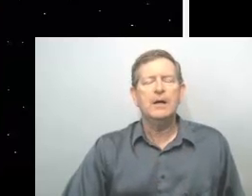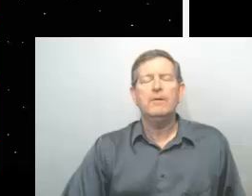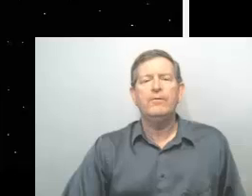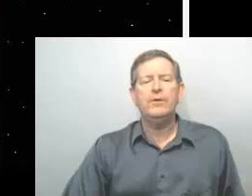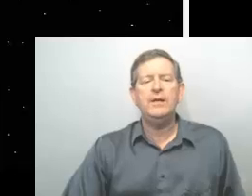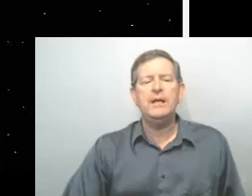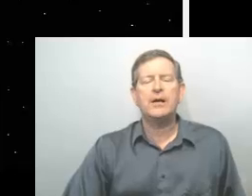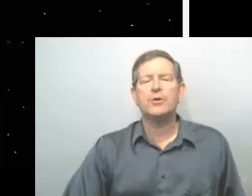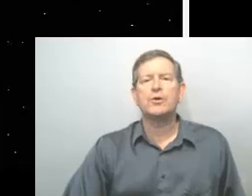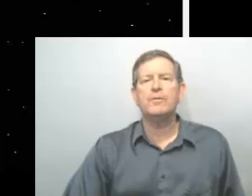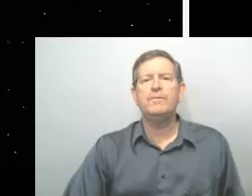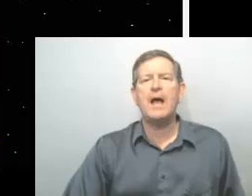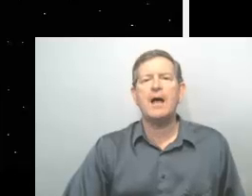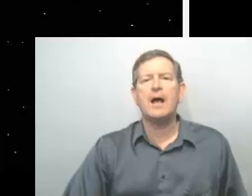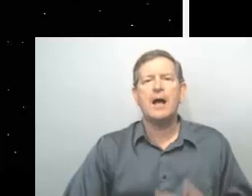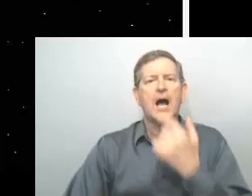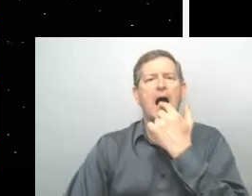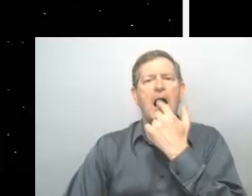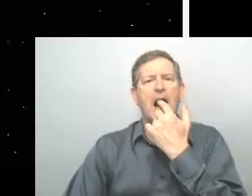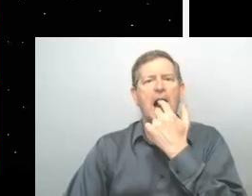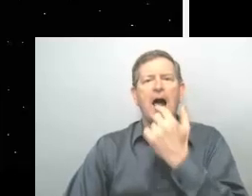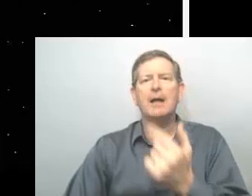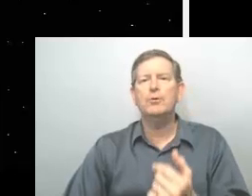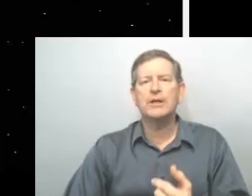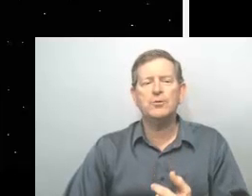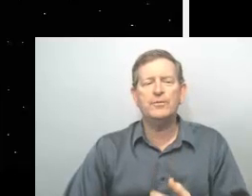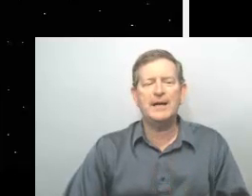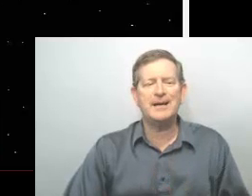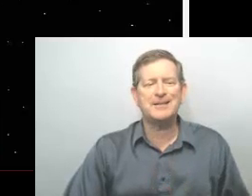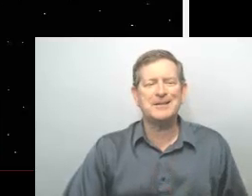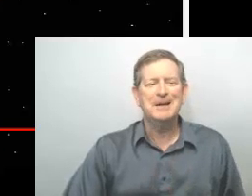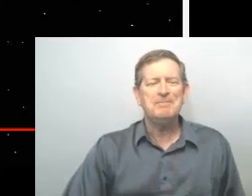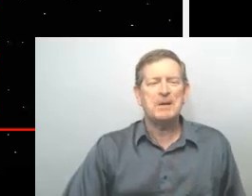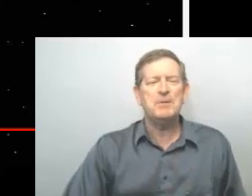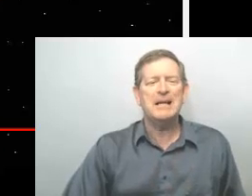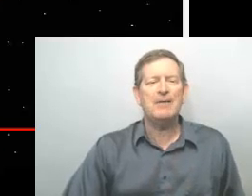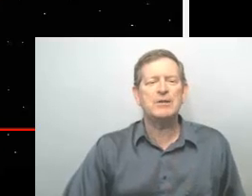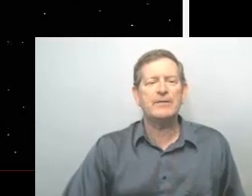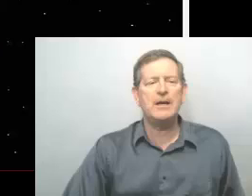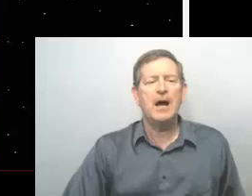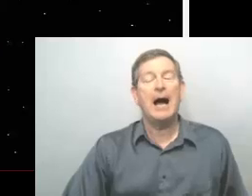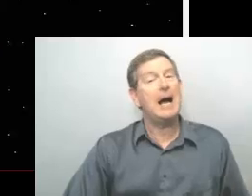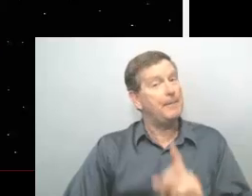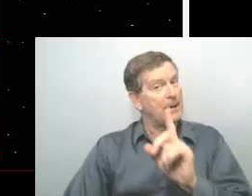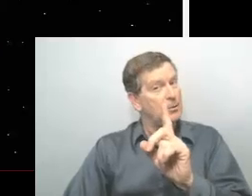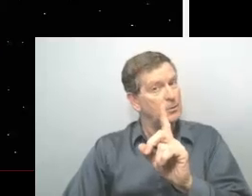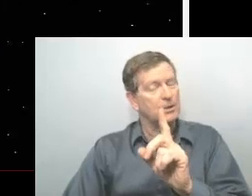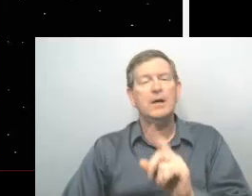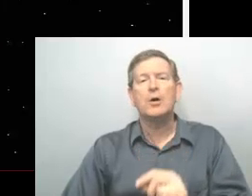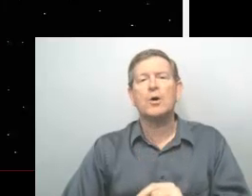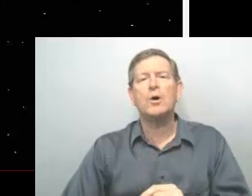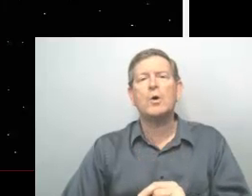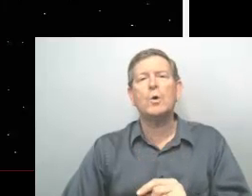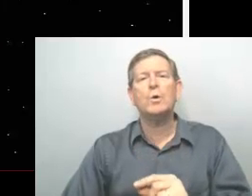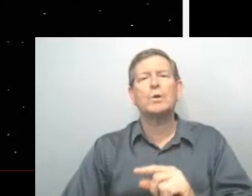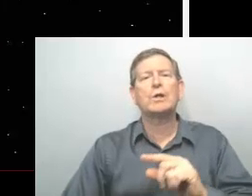Ensuite, venir, je viens. La bouche est ouverte. Et puis là, vous avez, par